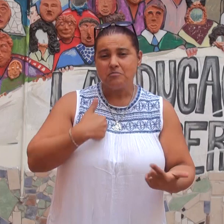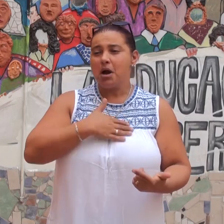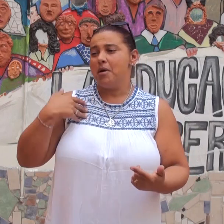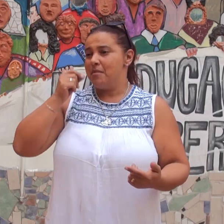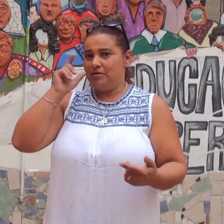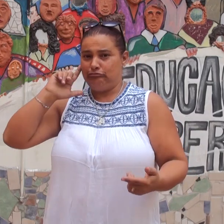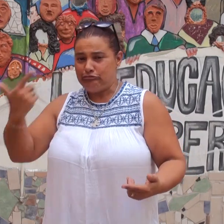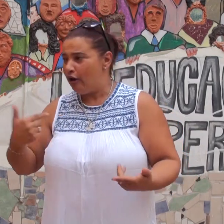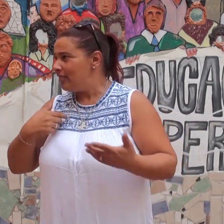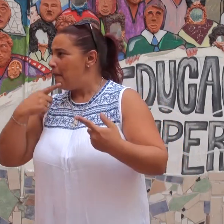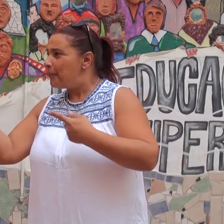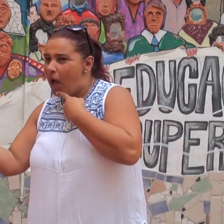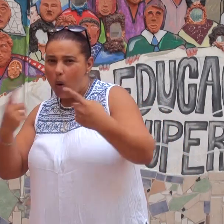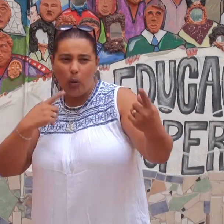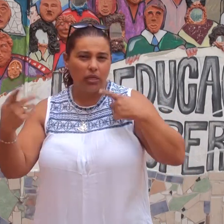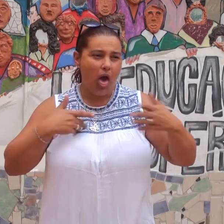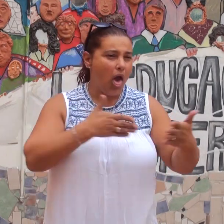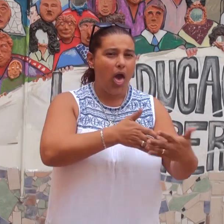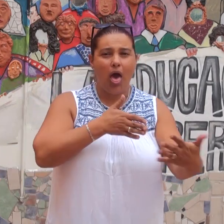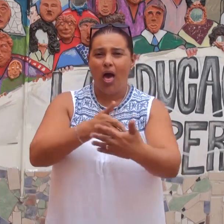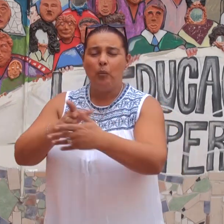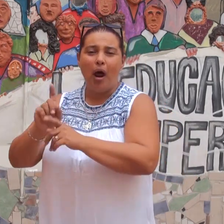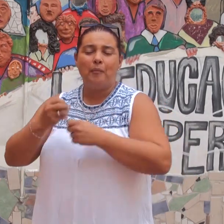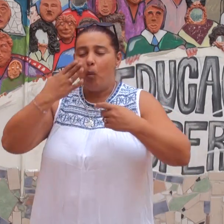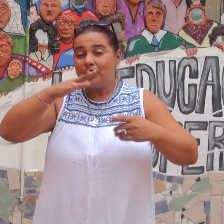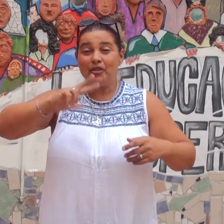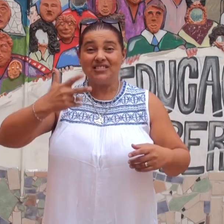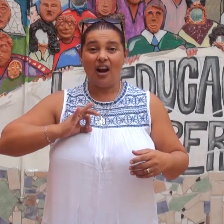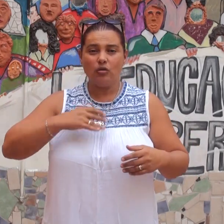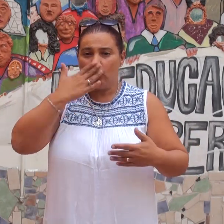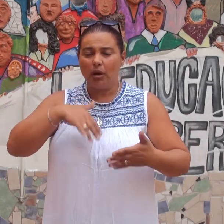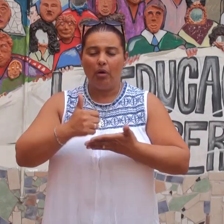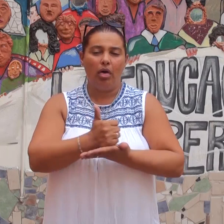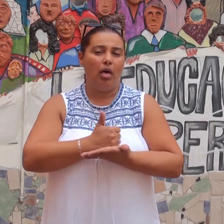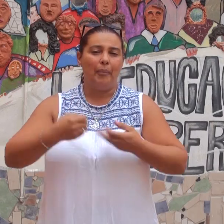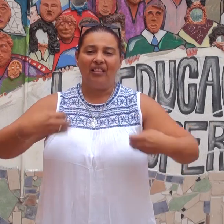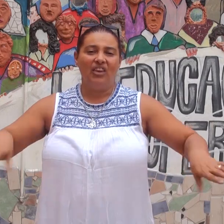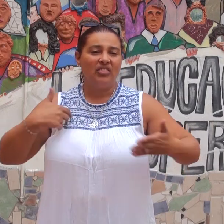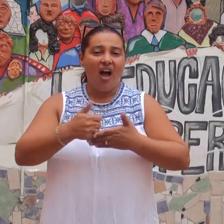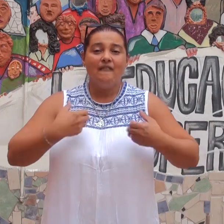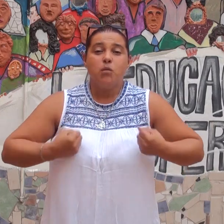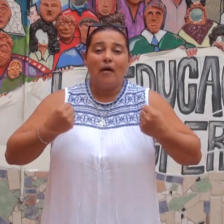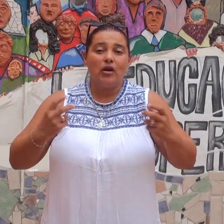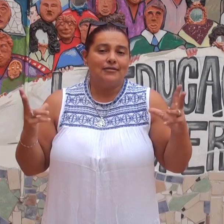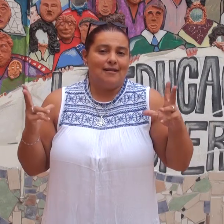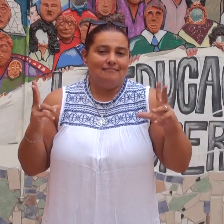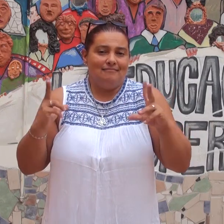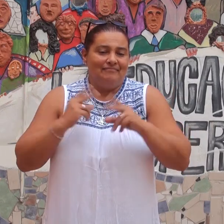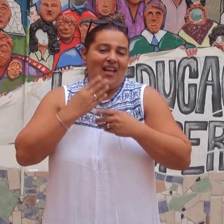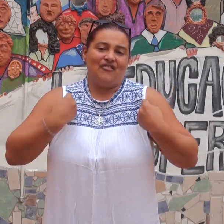intérprete, mi mamá y mi papá son sordos, les preguntaban, pero no encontrábamos un lugar. Y en los últimos tiempos del tercer año me cansé de estar sola,